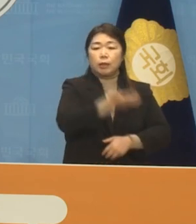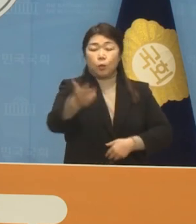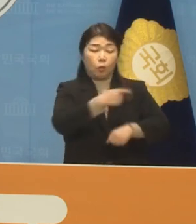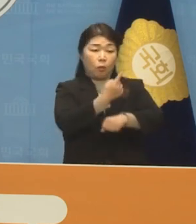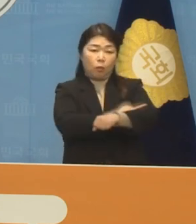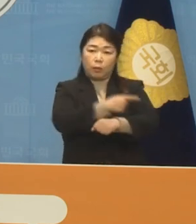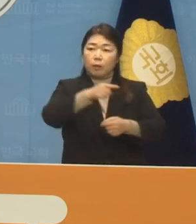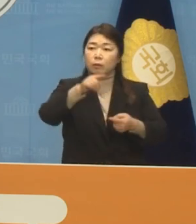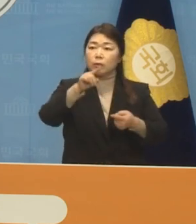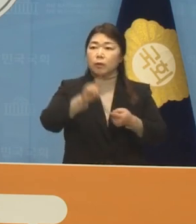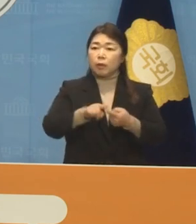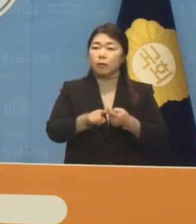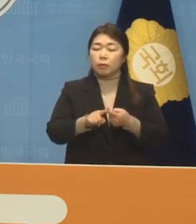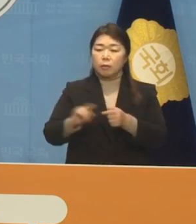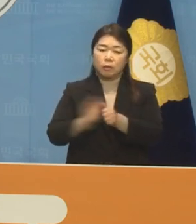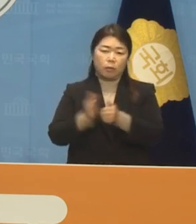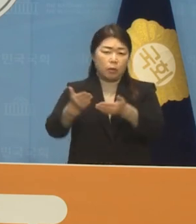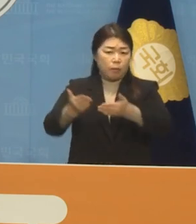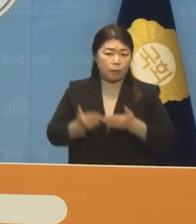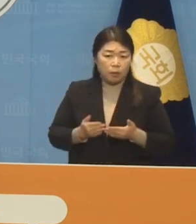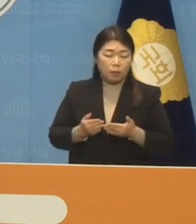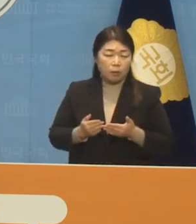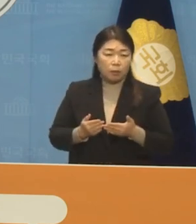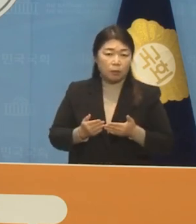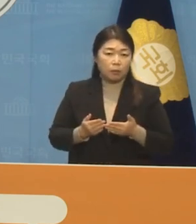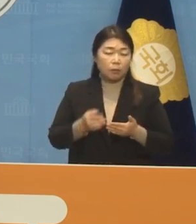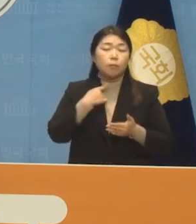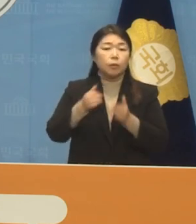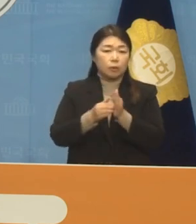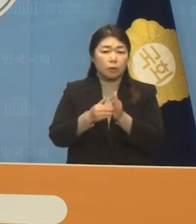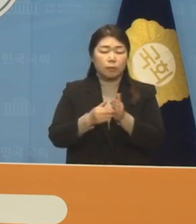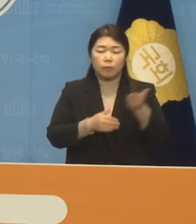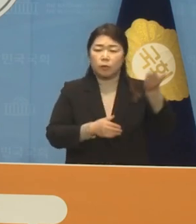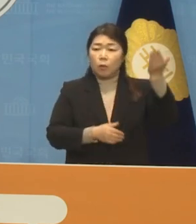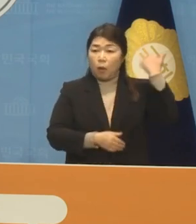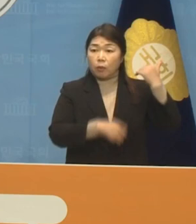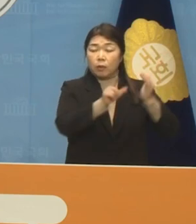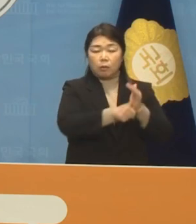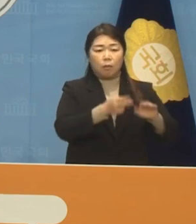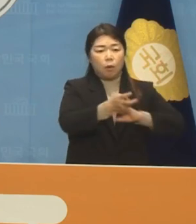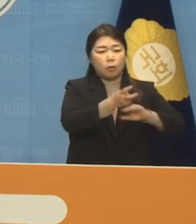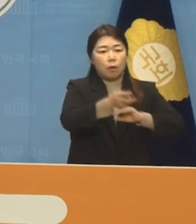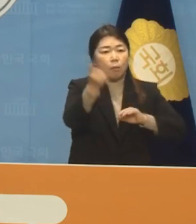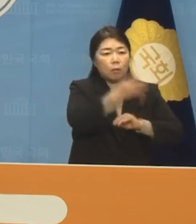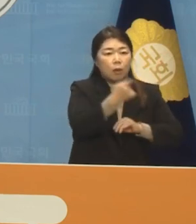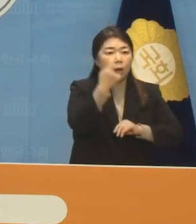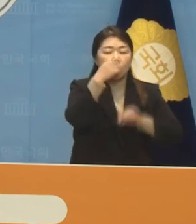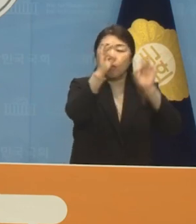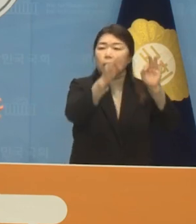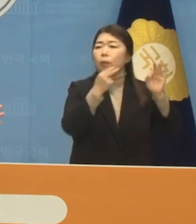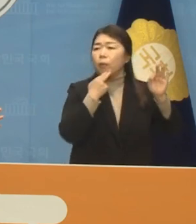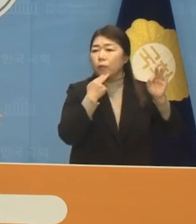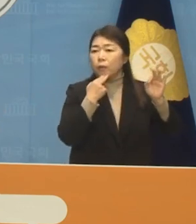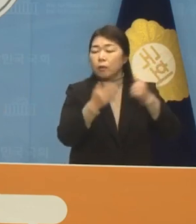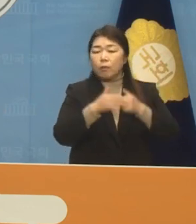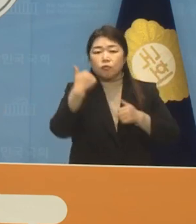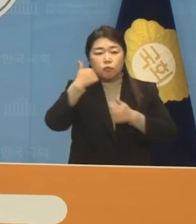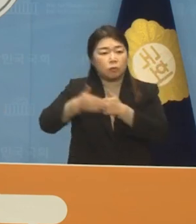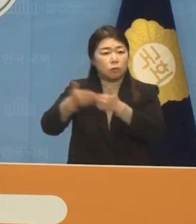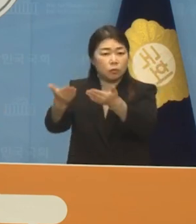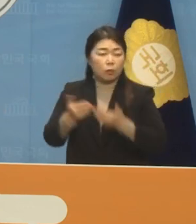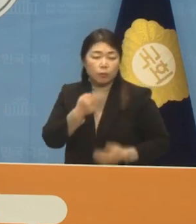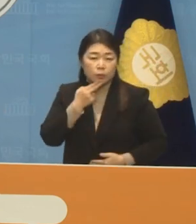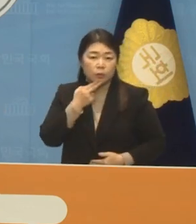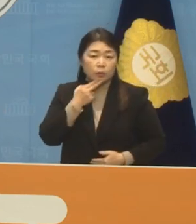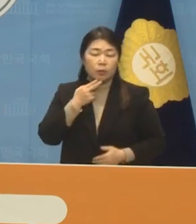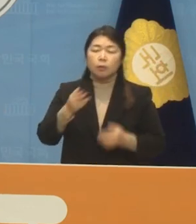대한 서비스를 받게 되었습니다. 과거에는 버스 번호가 보이지 않고 누구도 지원해 주지 않고